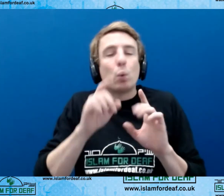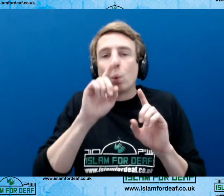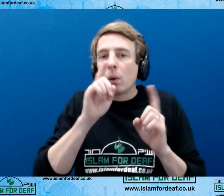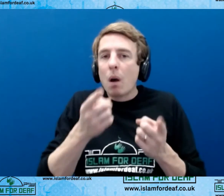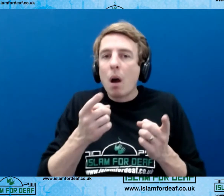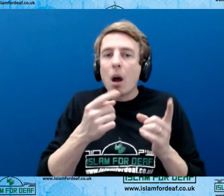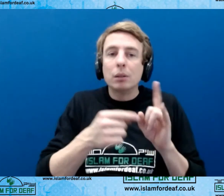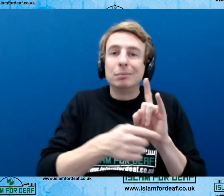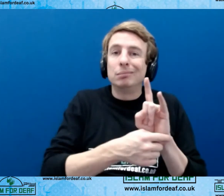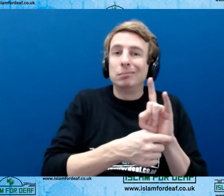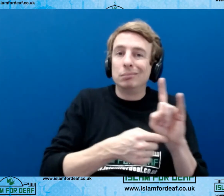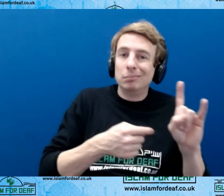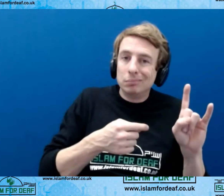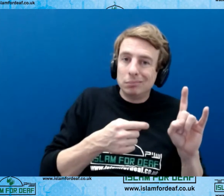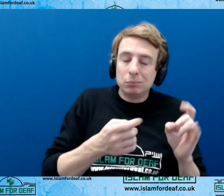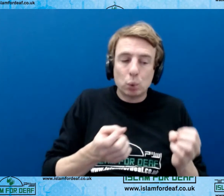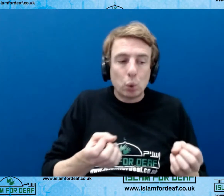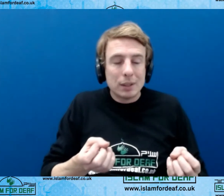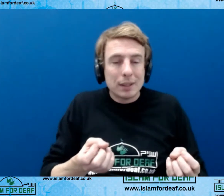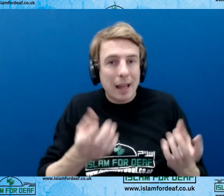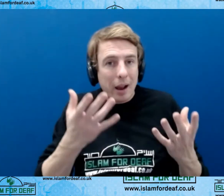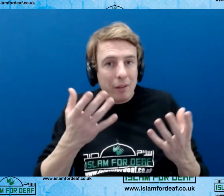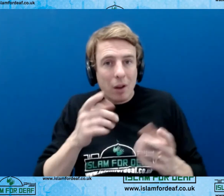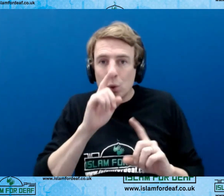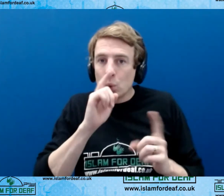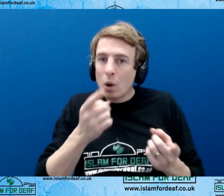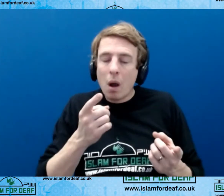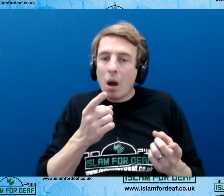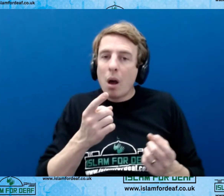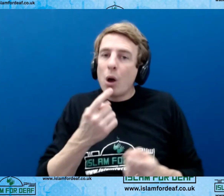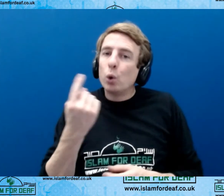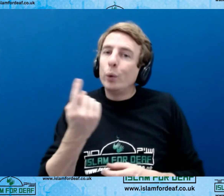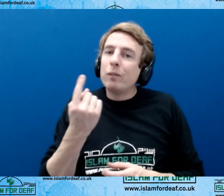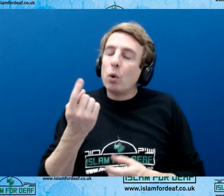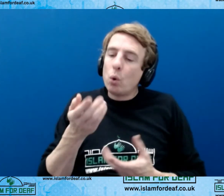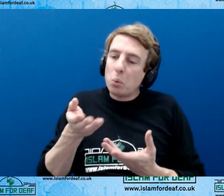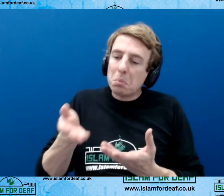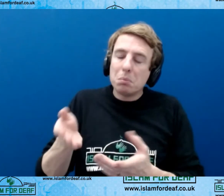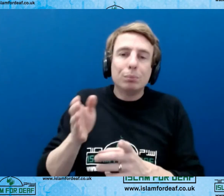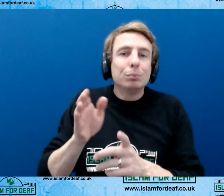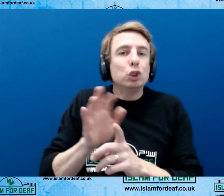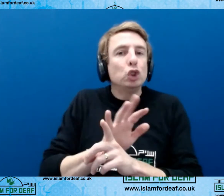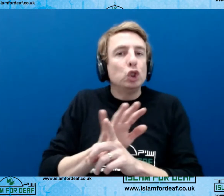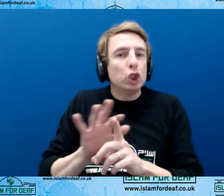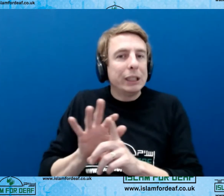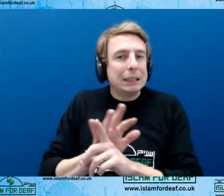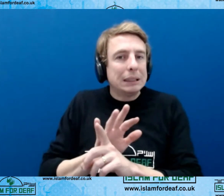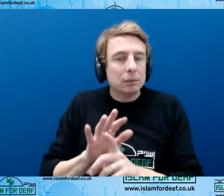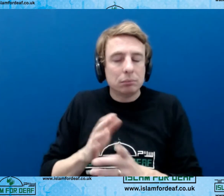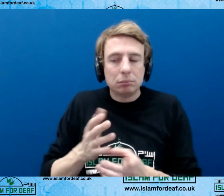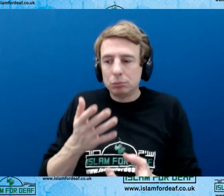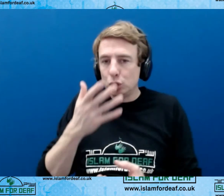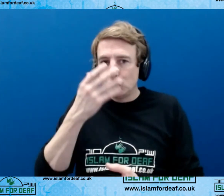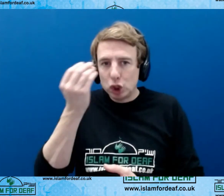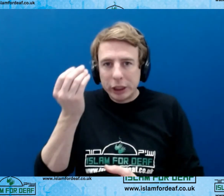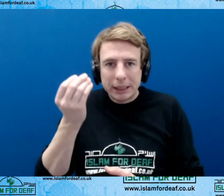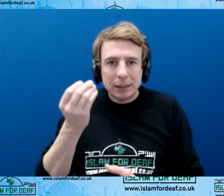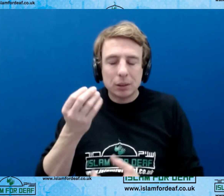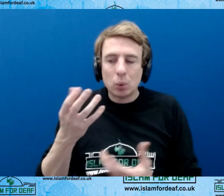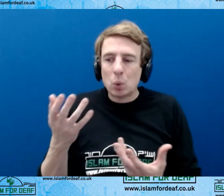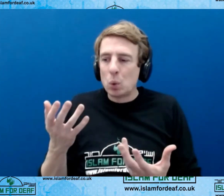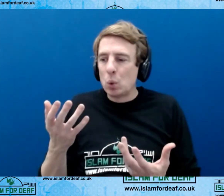للشياطين nor the shayateen, nor the devils, ولا للأصنام، nor